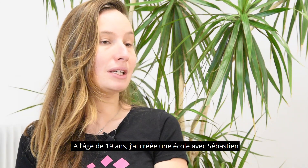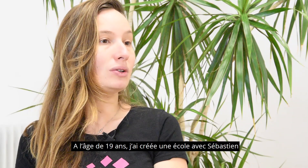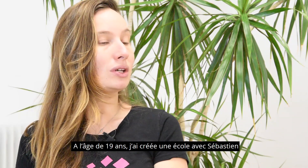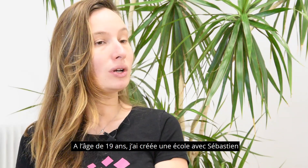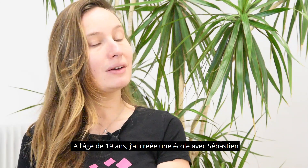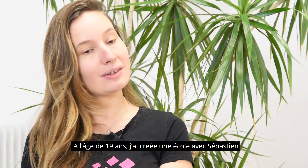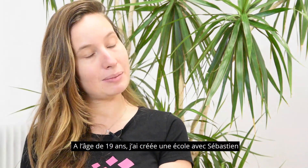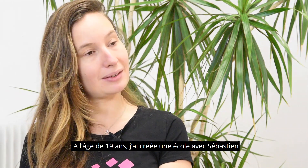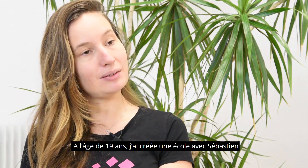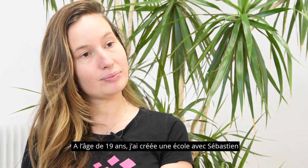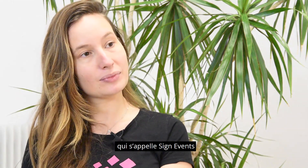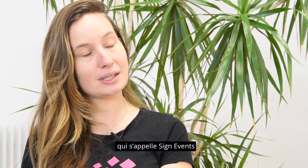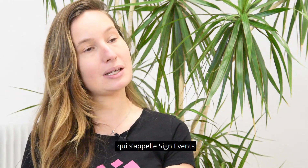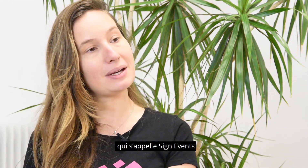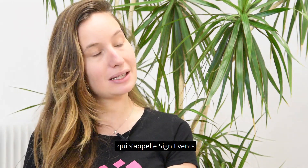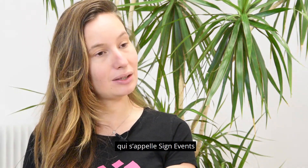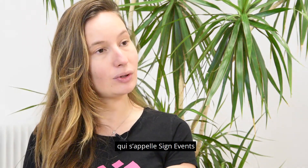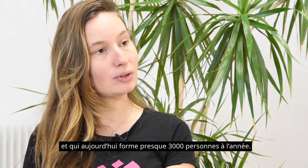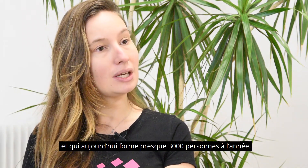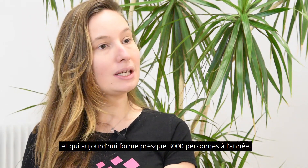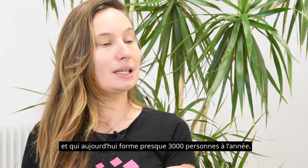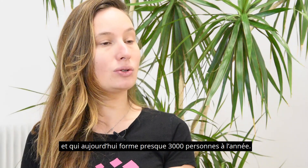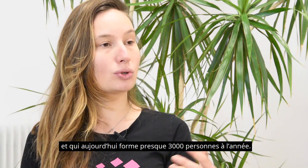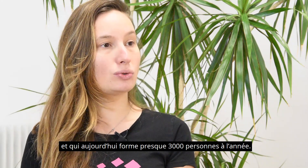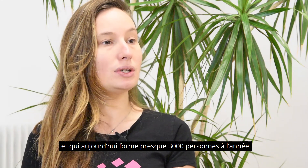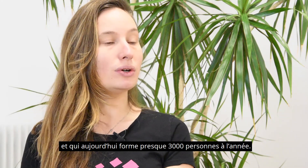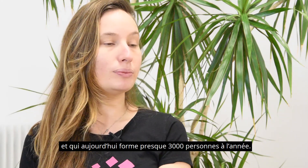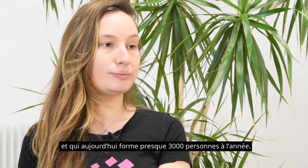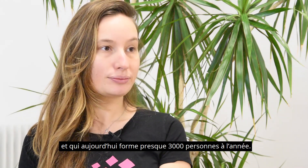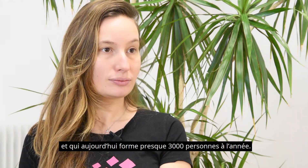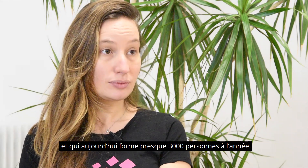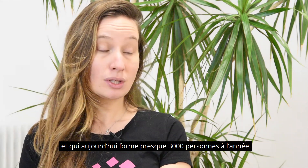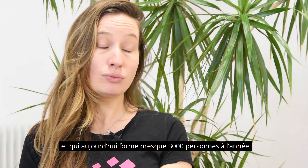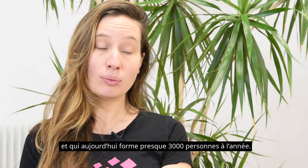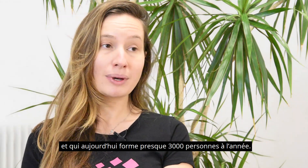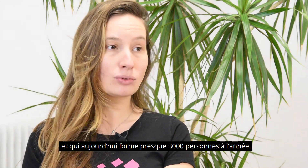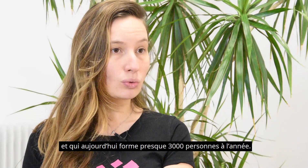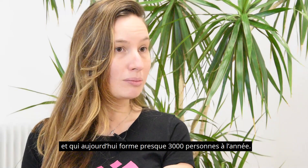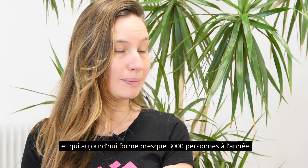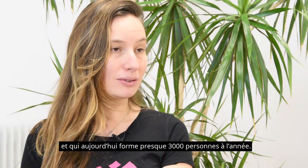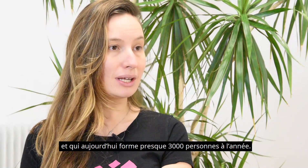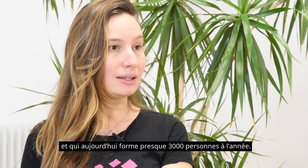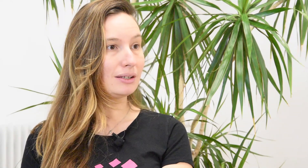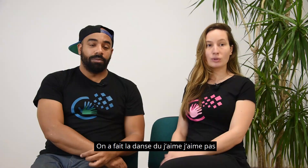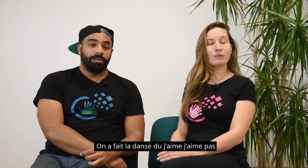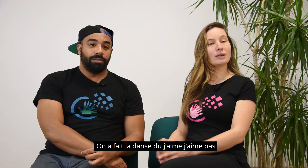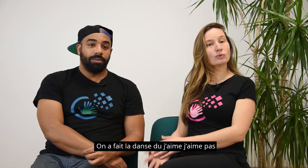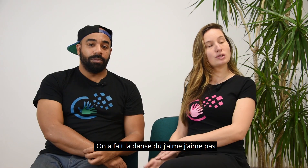une école avec Sébastien, qui s'appelle Sign Events, et qui aujourd'hui forme presque 3000 personnes à l'année. On a fait la danse du J'aime,